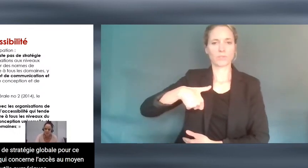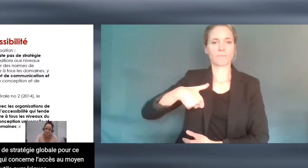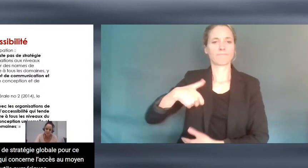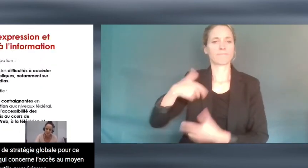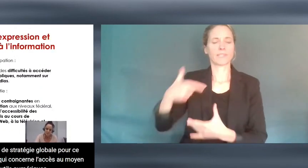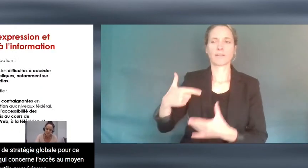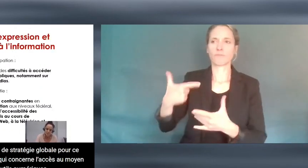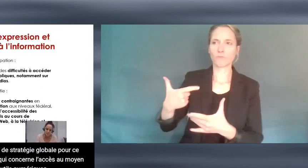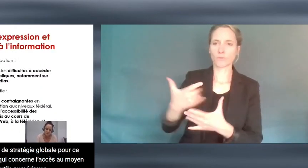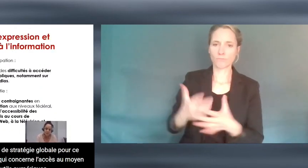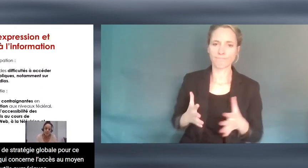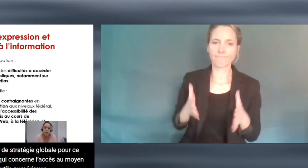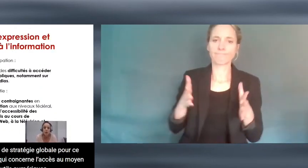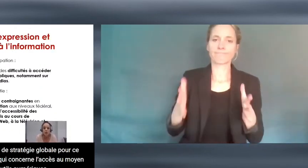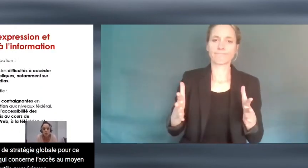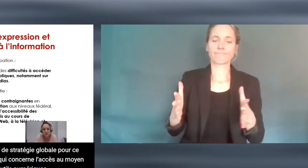stratégie.